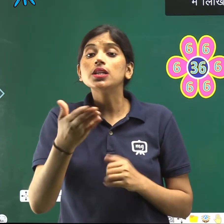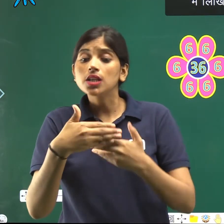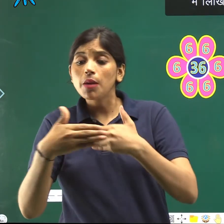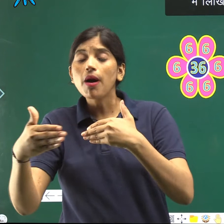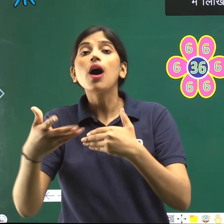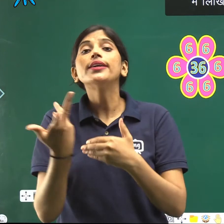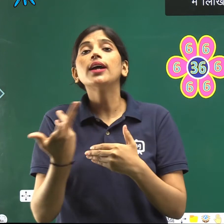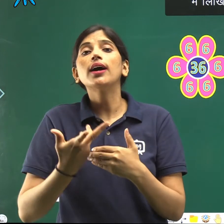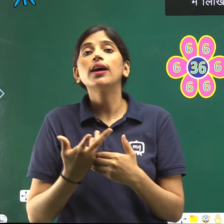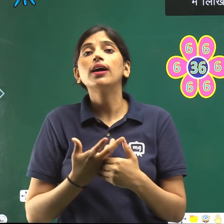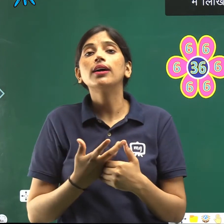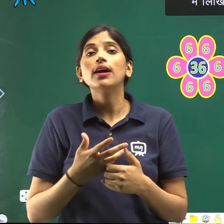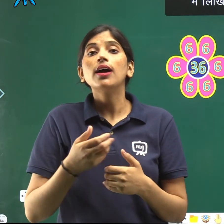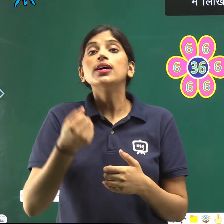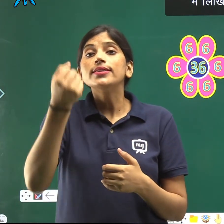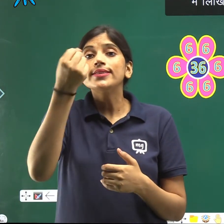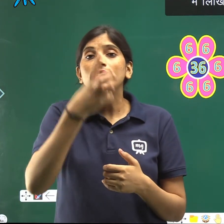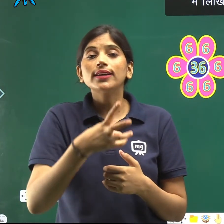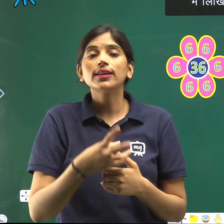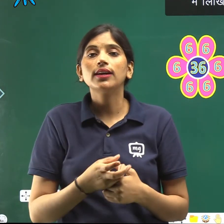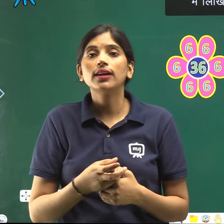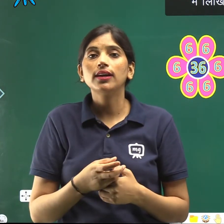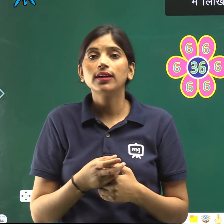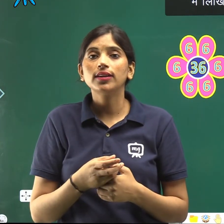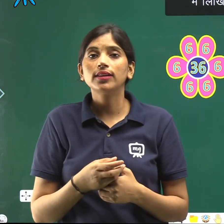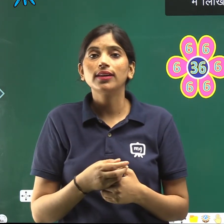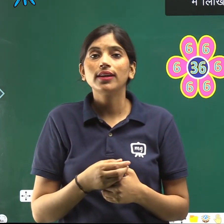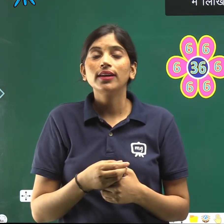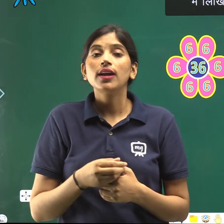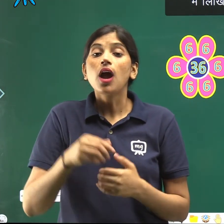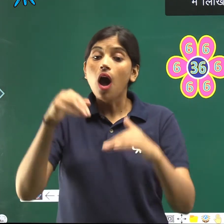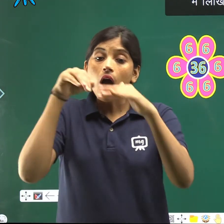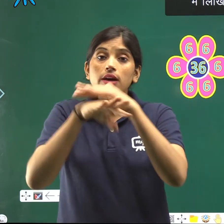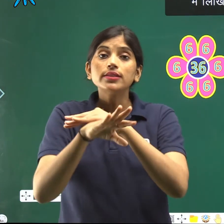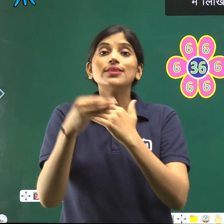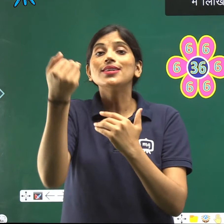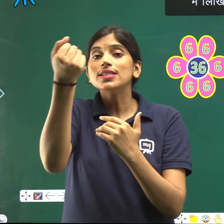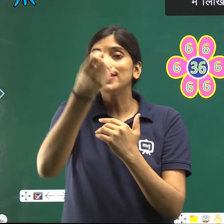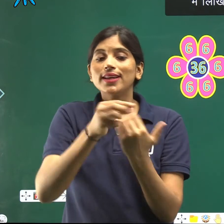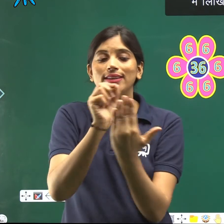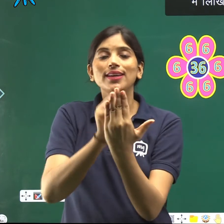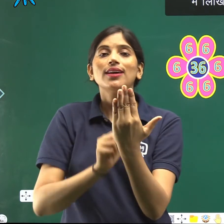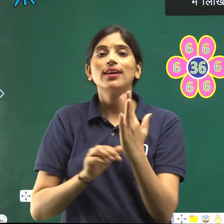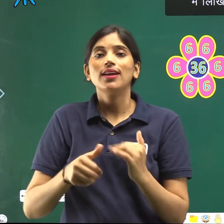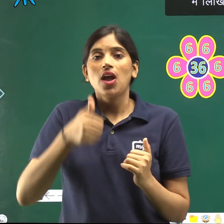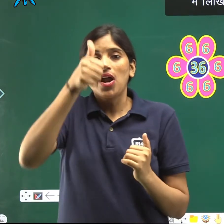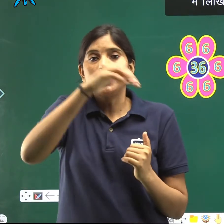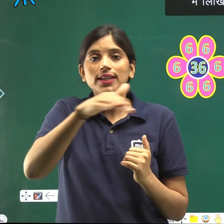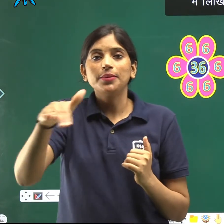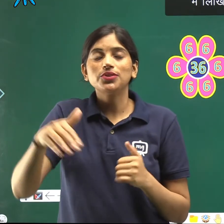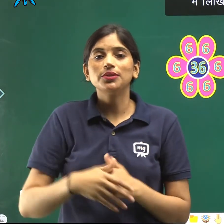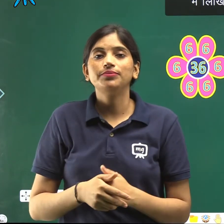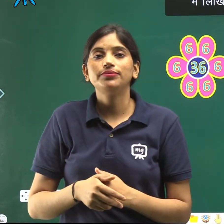है? संख्या। अब हम अंदर क्या लिखेंगे? संख्या। ठीक है बच्चों?